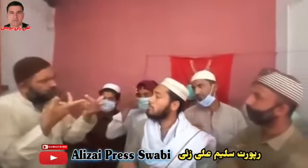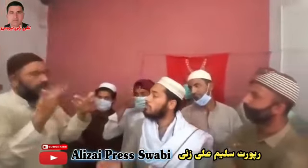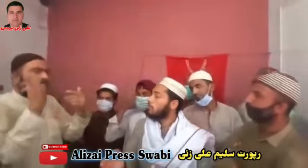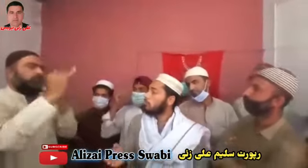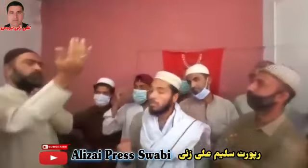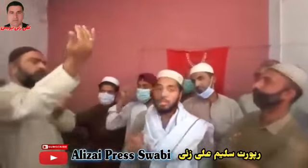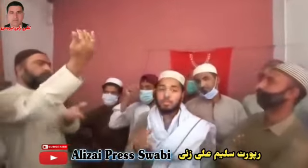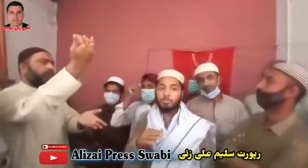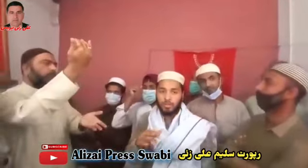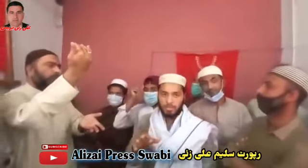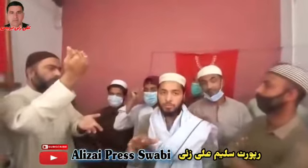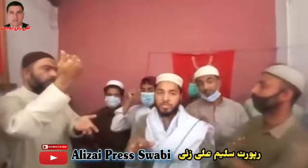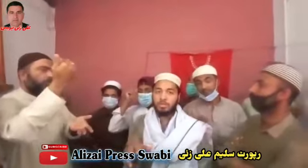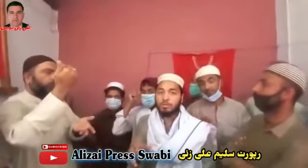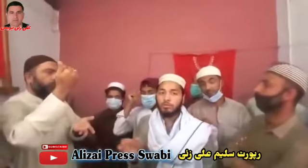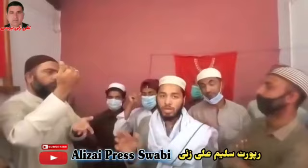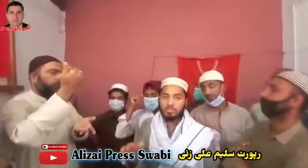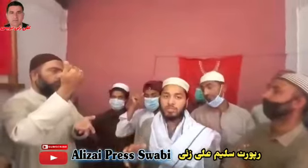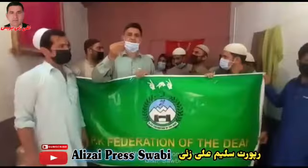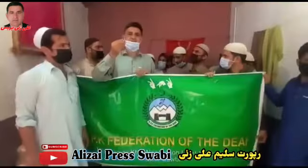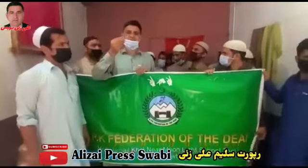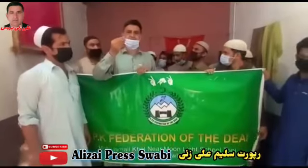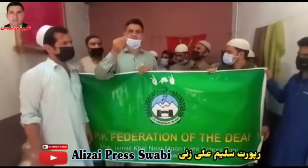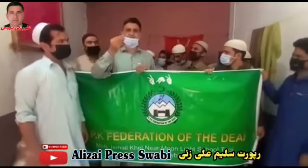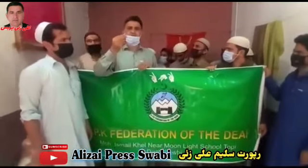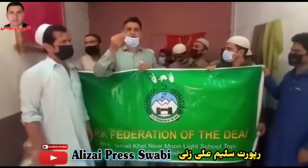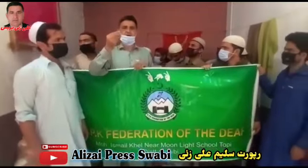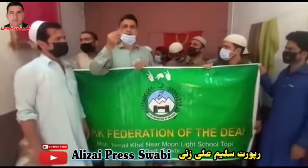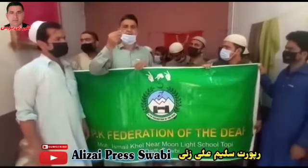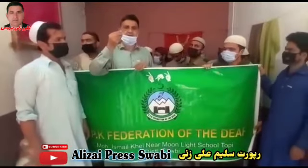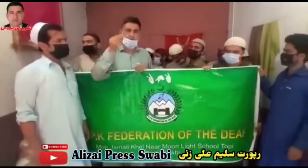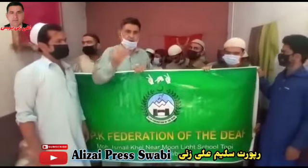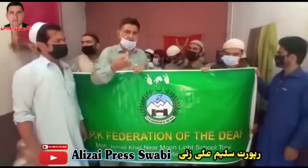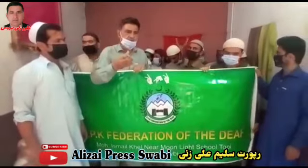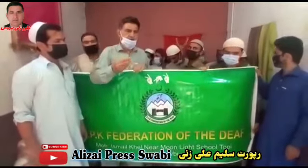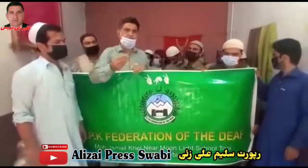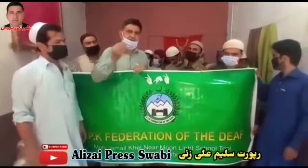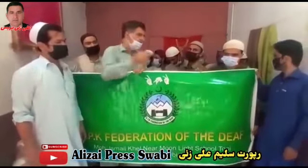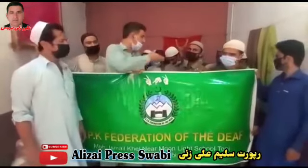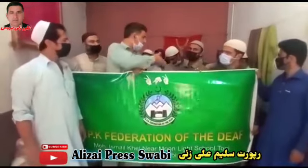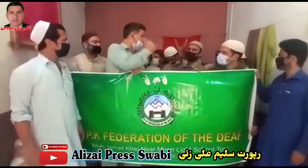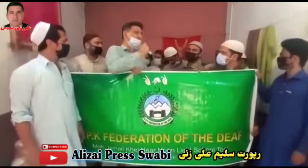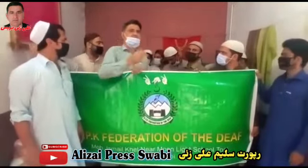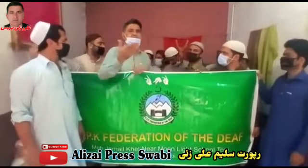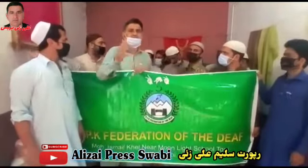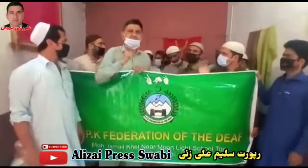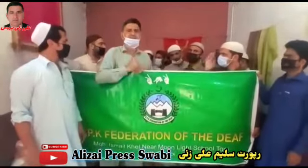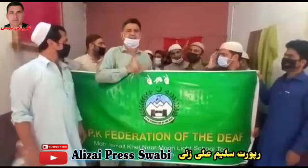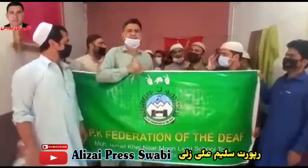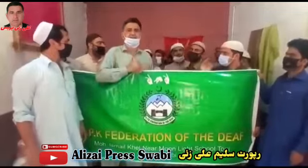خورئ. مهرباني وکړئ په خپل پدې دغه باندې چې کوم دی نو هغه دغه وکړئ. او ډېر غریبانان دي، دا د دوی خو سشته نه کړنه، دوی